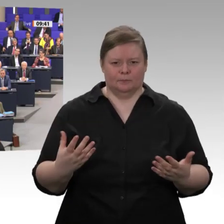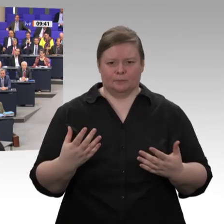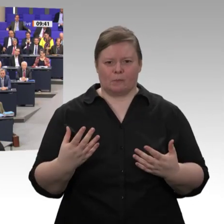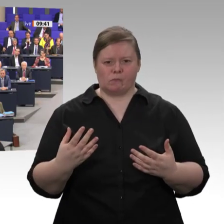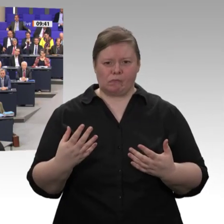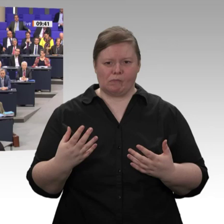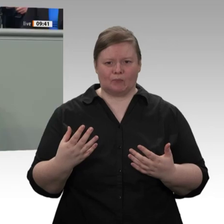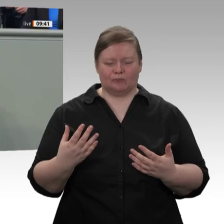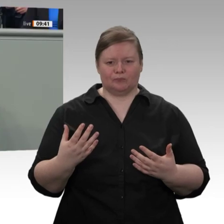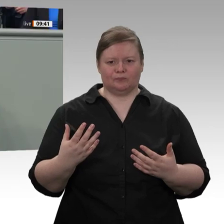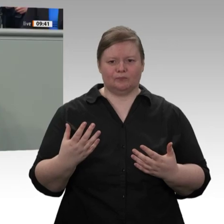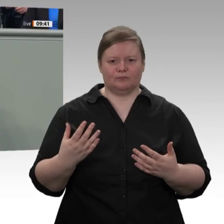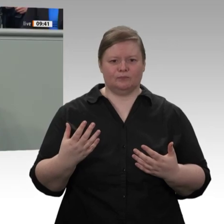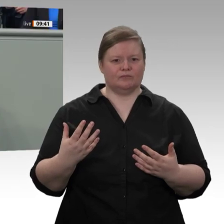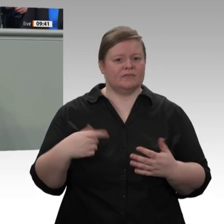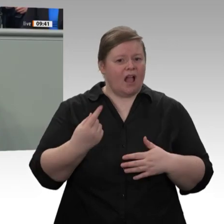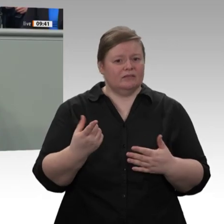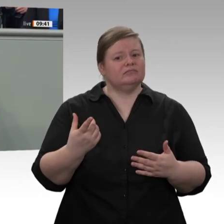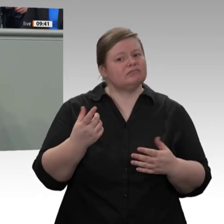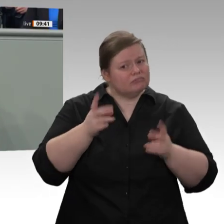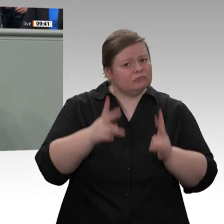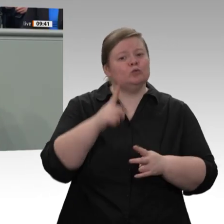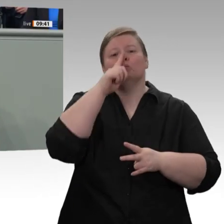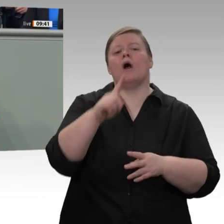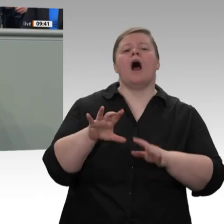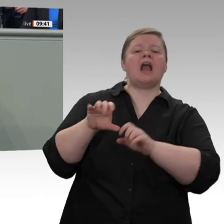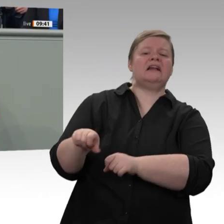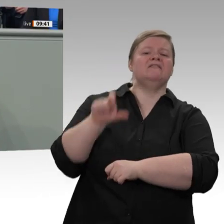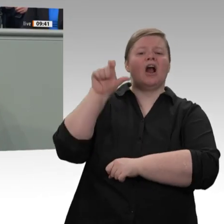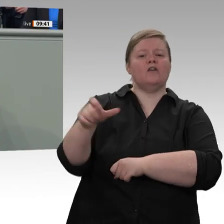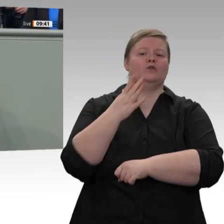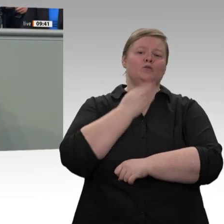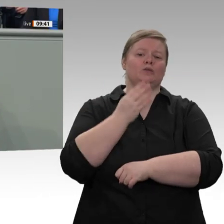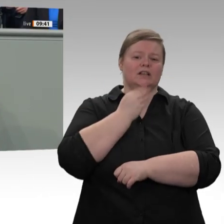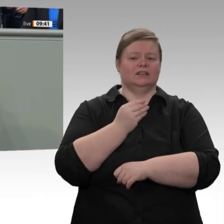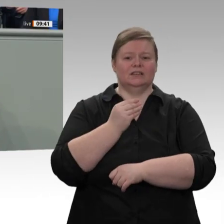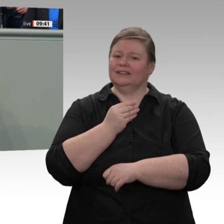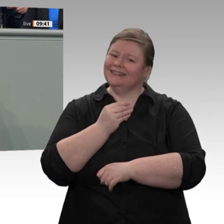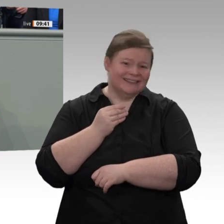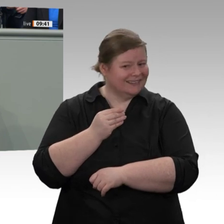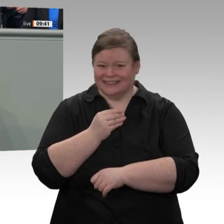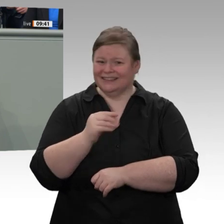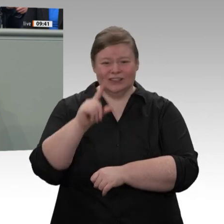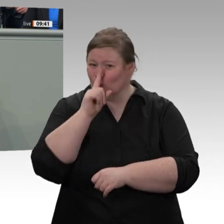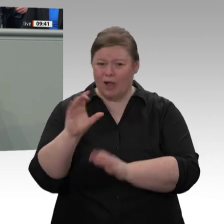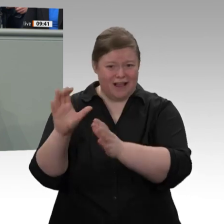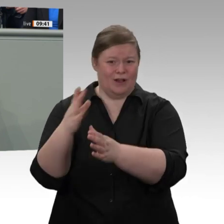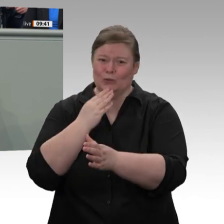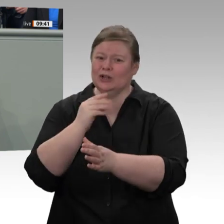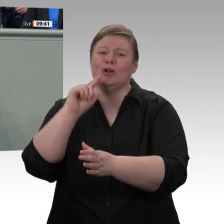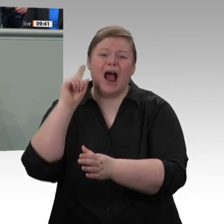Und genauso ist der Anschlag von Hanau ein Angriff auf unsere gesamte Gesellschaft. Er schürt Angst und sorgt für